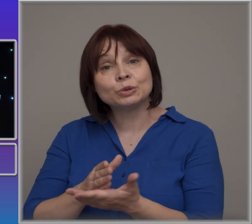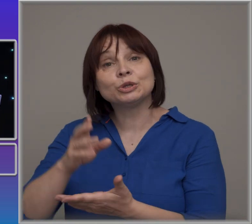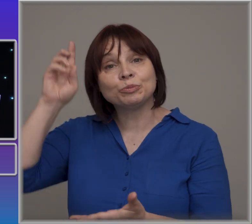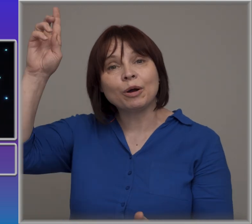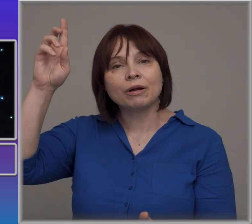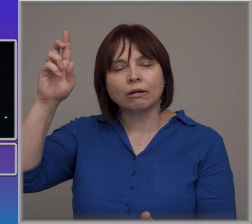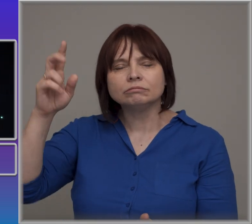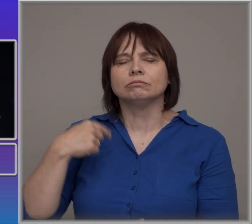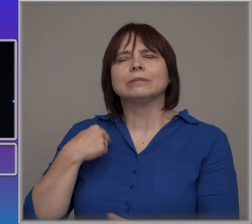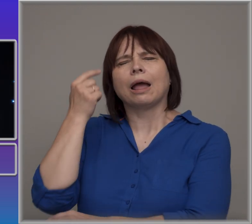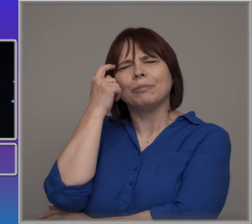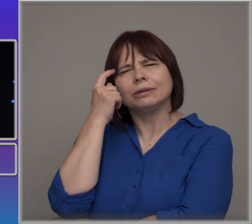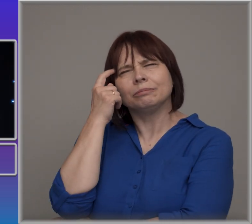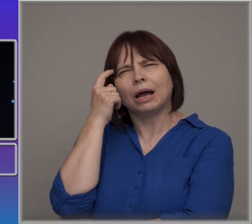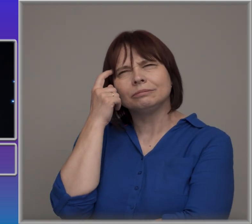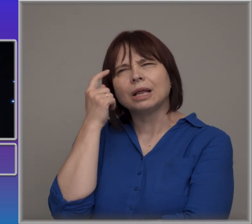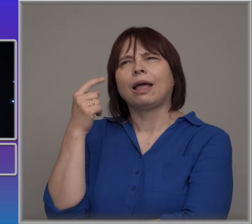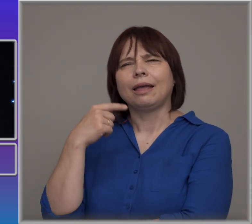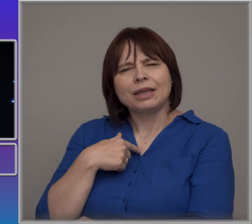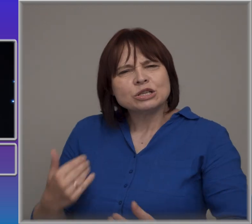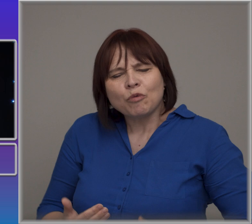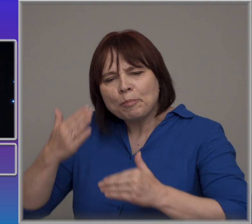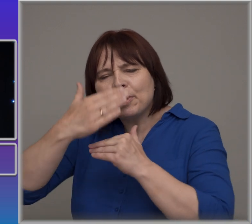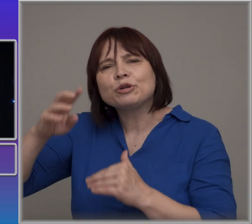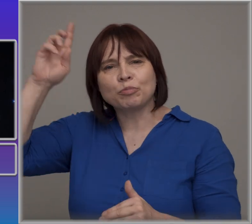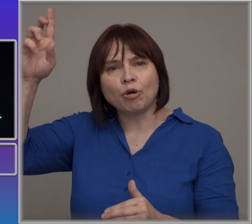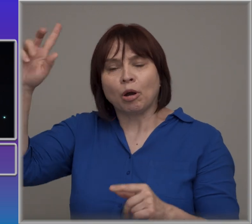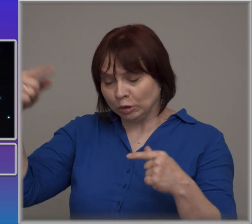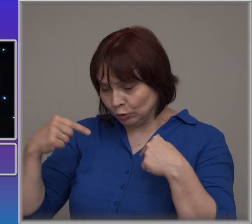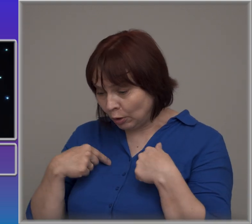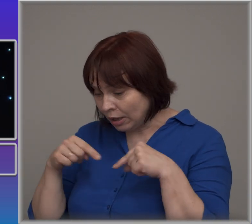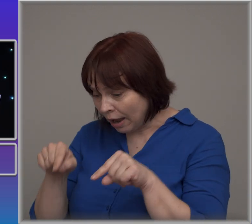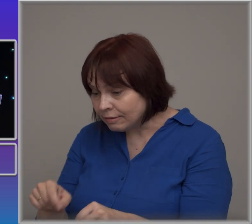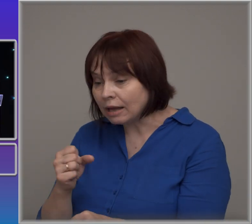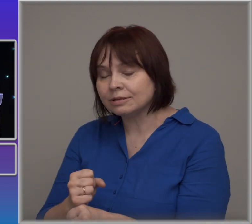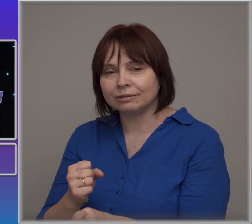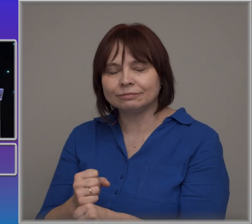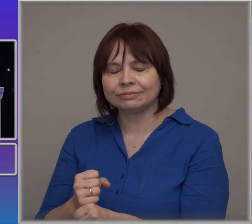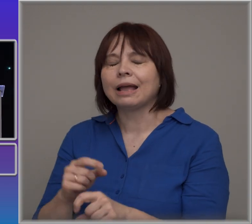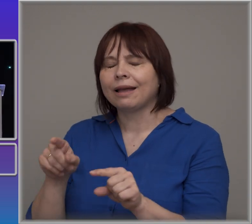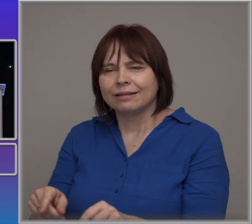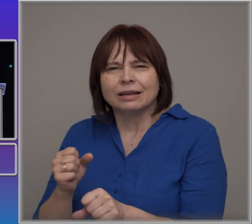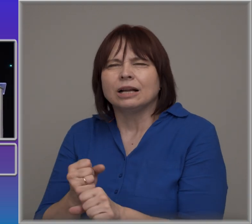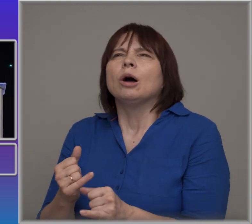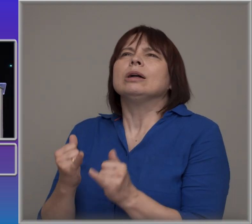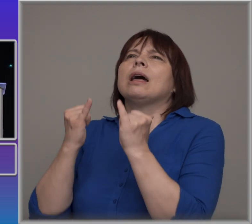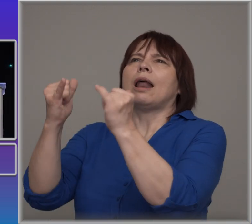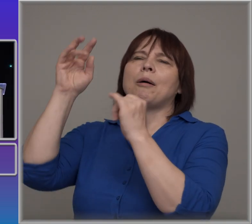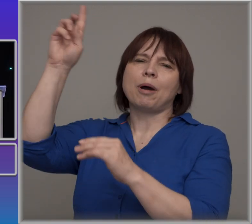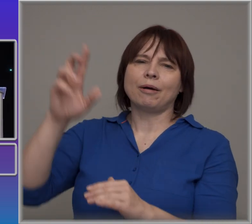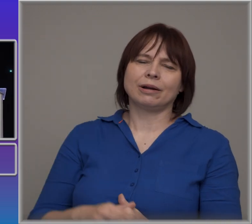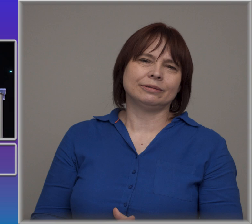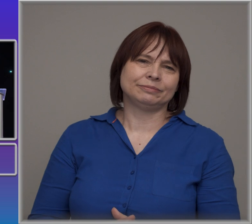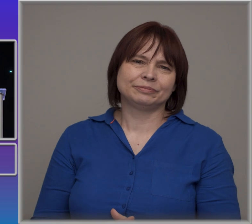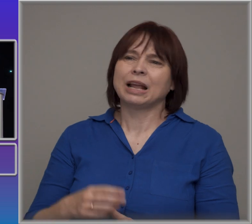мы видим, что Христа руки, они всегда были разжаты, они всегда разжимали, они всегда были даяющими. Другими